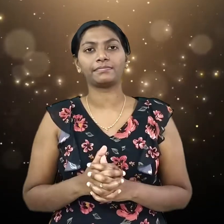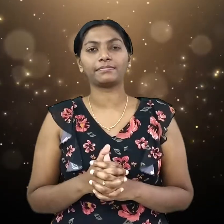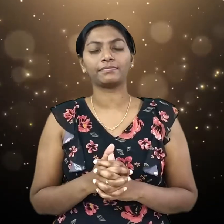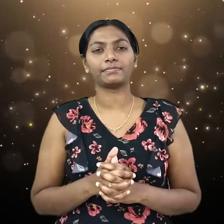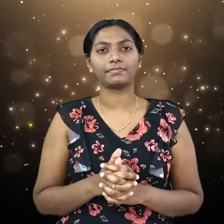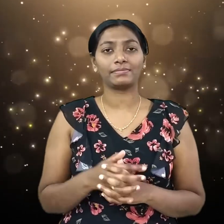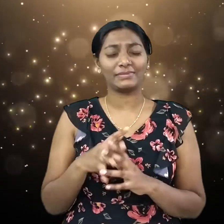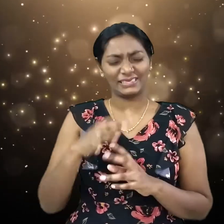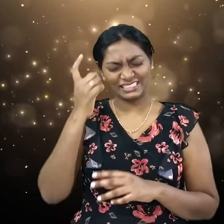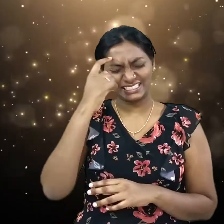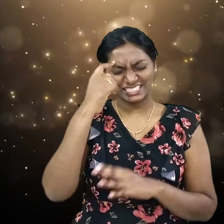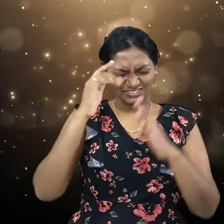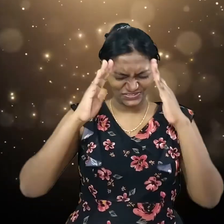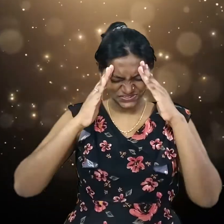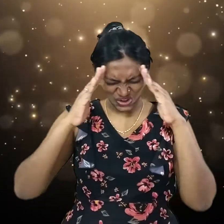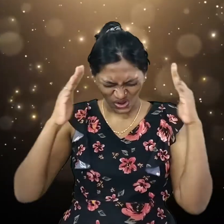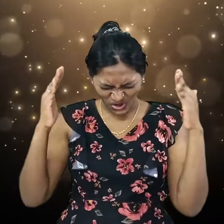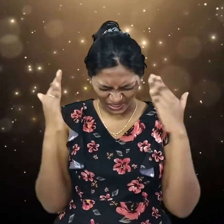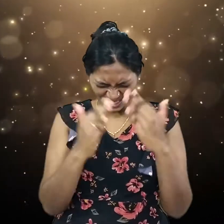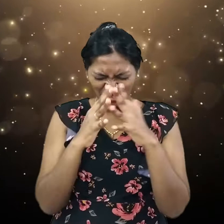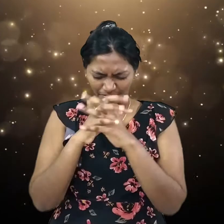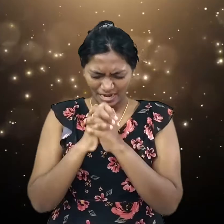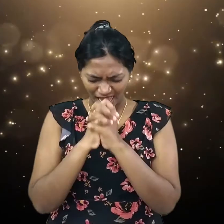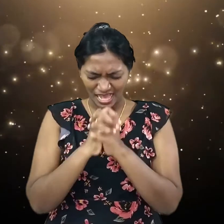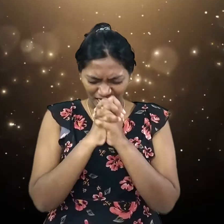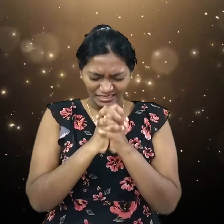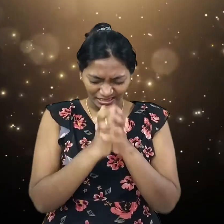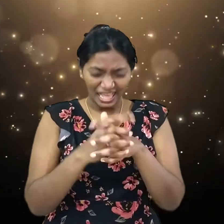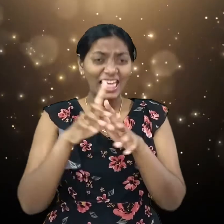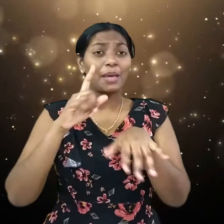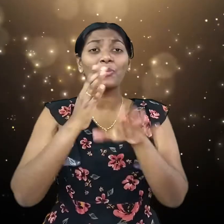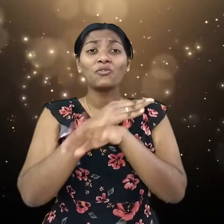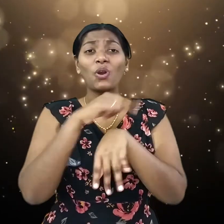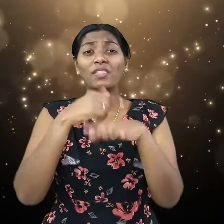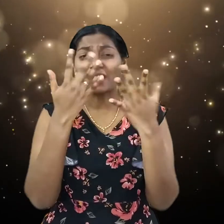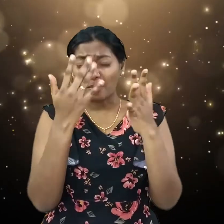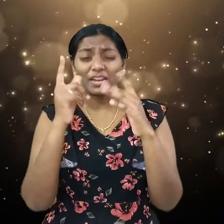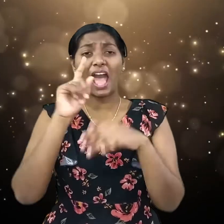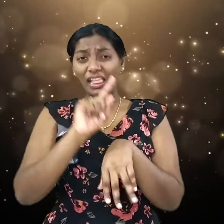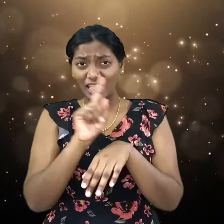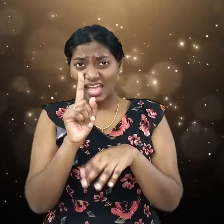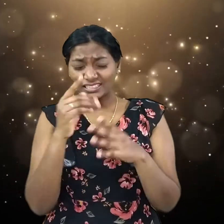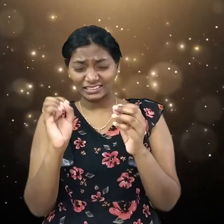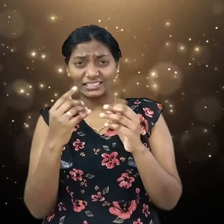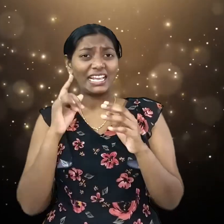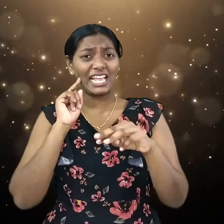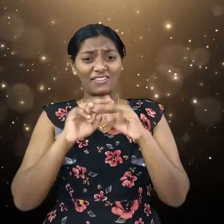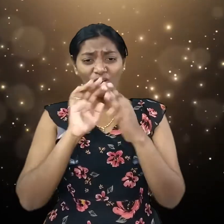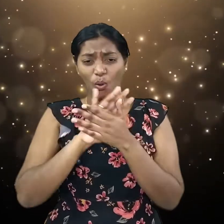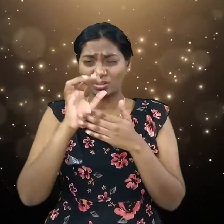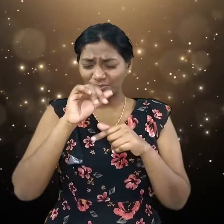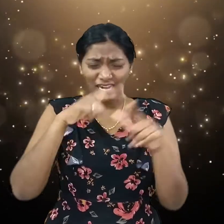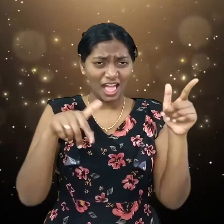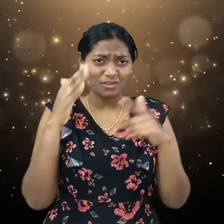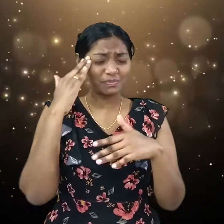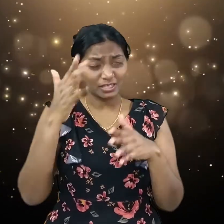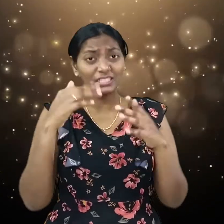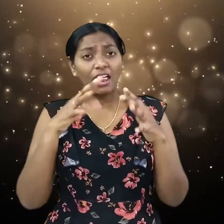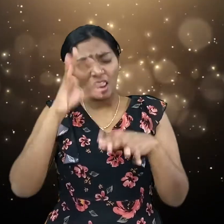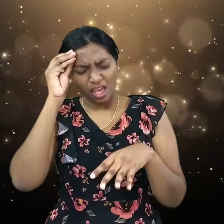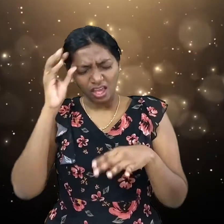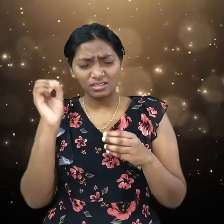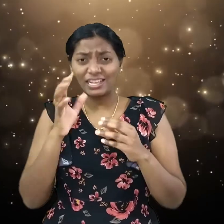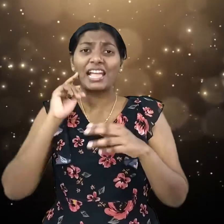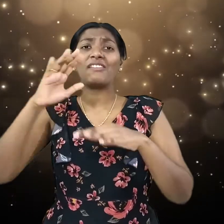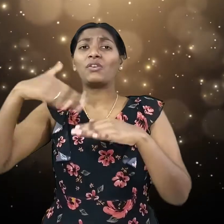कोशिश करो, अपना दिमाग फोकस करना सीखो प्रार्थना में। अन्य भाषाएं बोलना नहीं आती तो सीखो अन्य भाषाएं